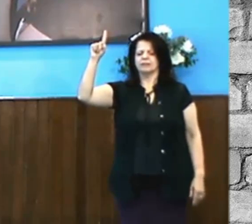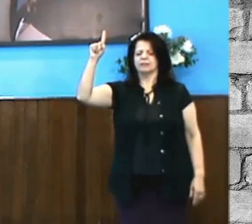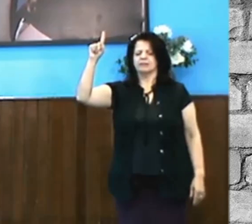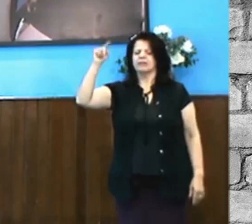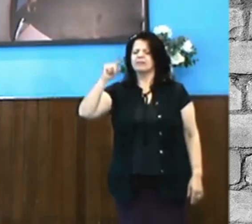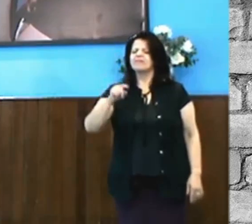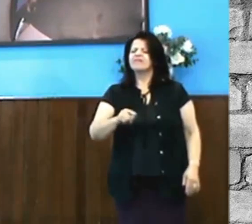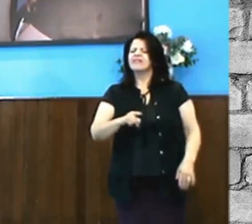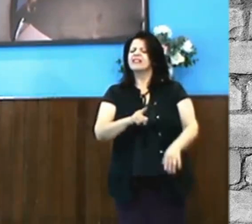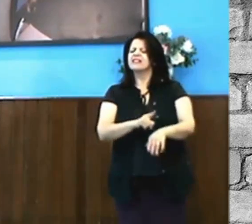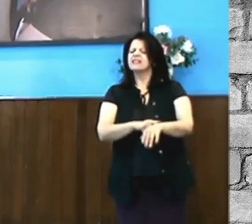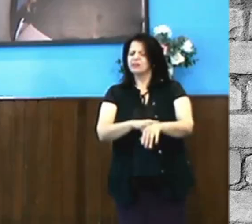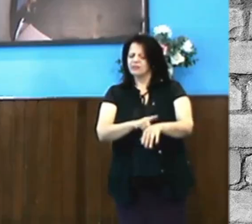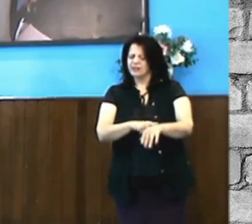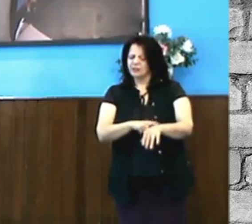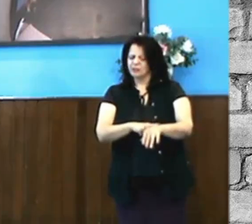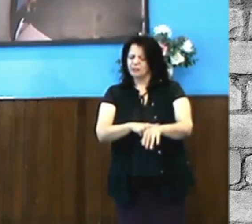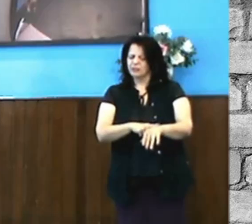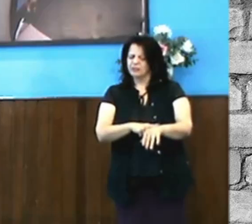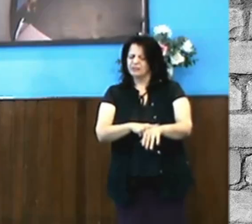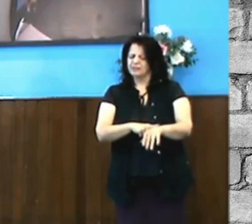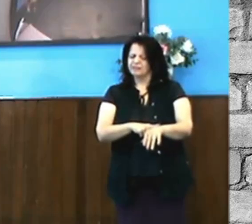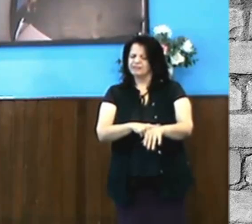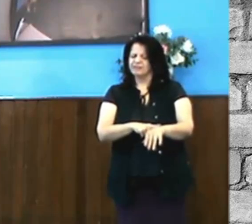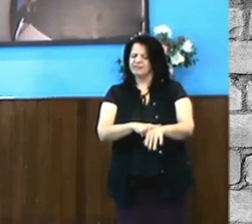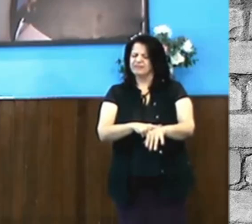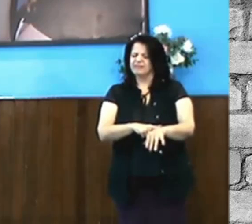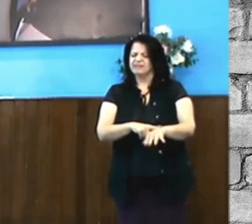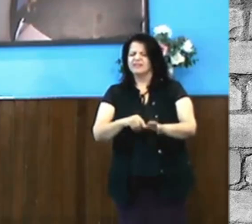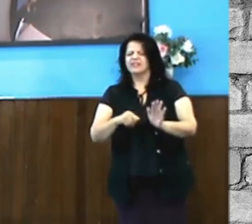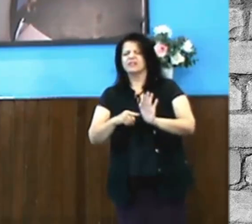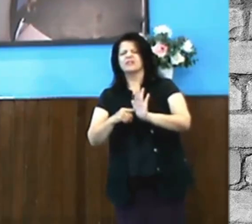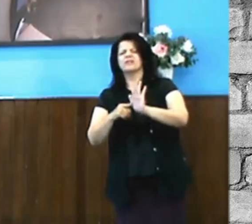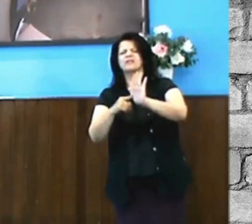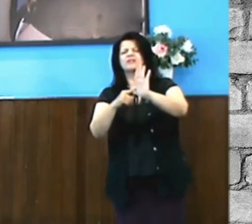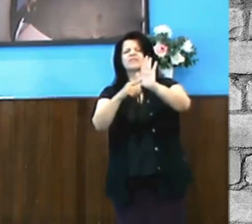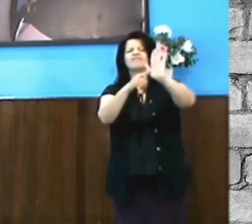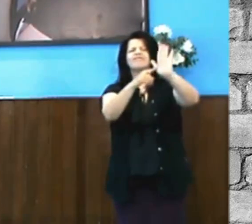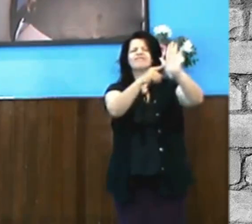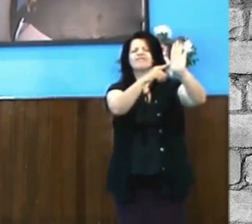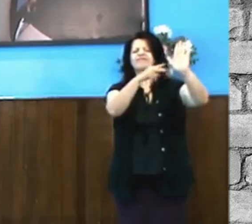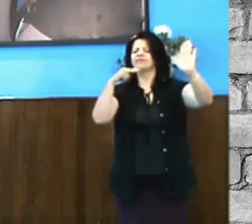esse é o momento, Senhor, em que nós nos apresentamos diante de Ti,